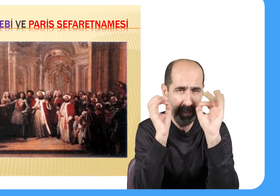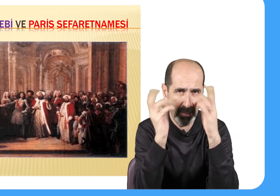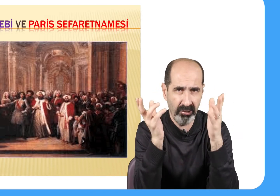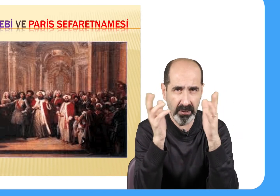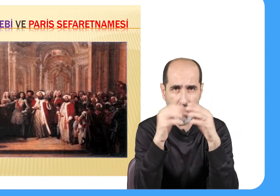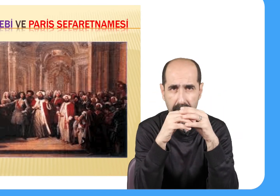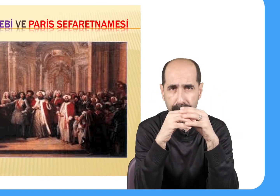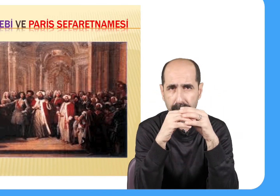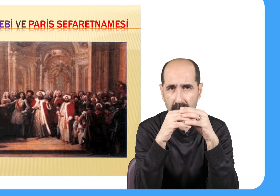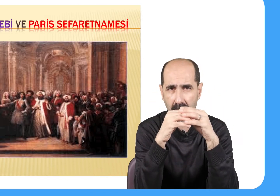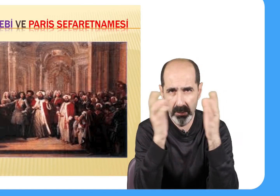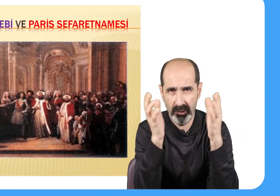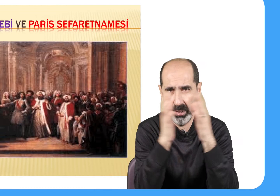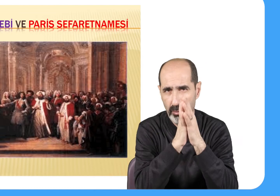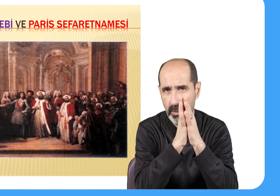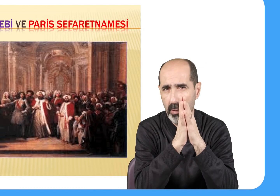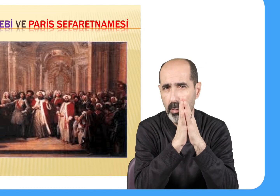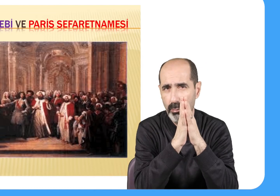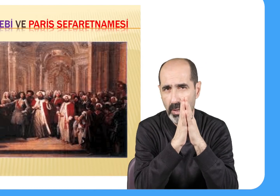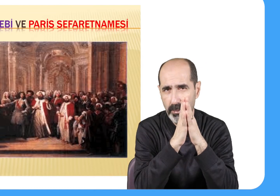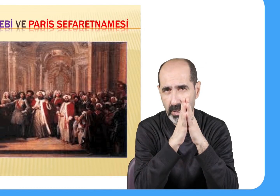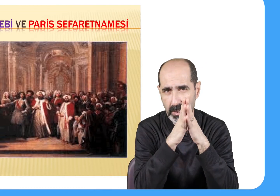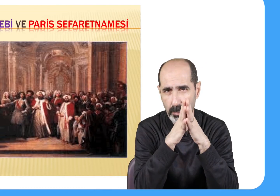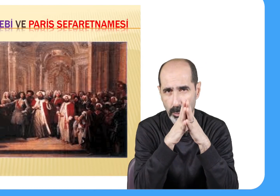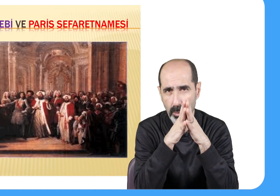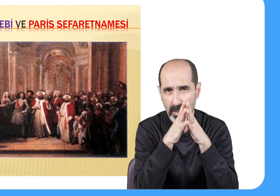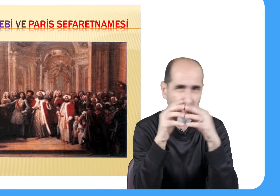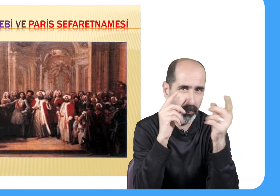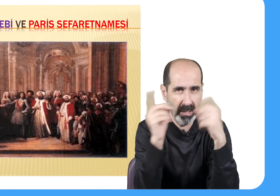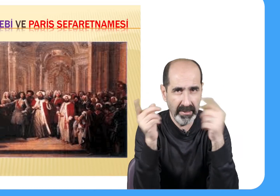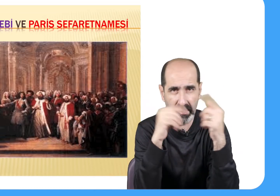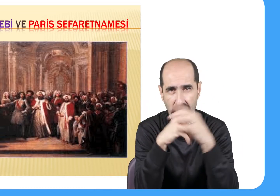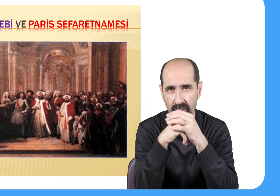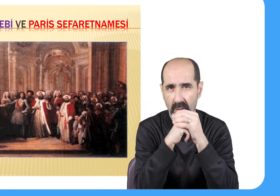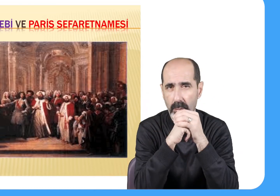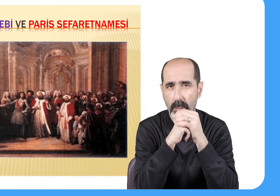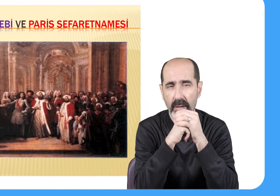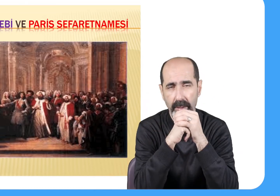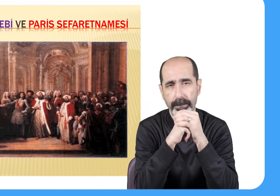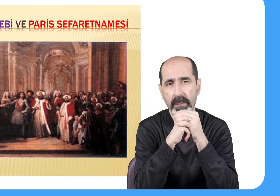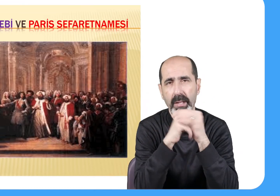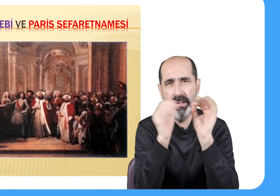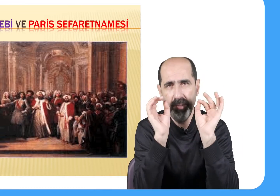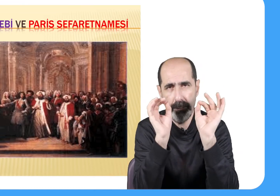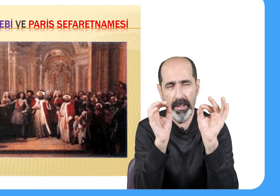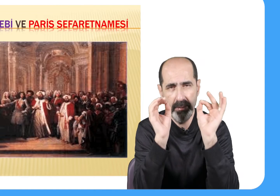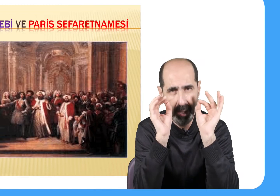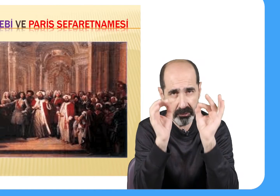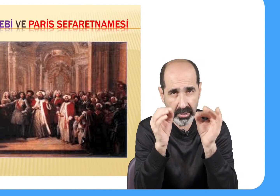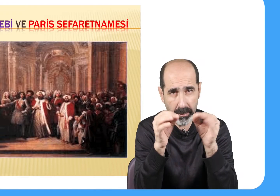sefaret elçilik demek yanlış anlaşılıyor Müsait bir kelime gibi duruyor sefaletle karıştırılabilir bazen